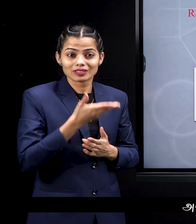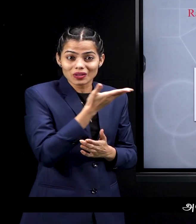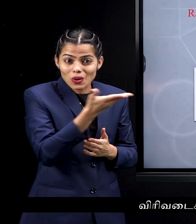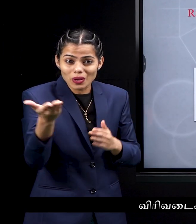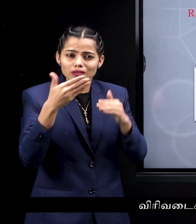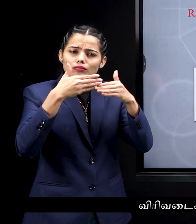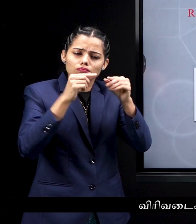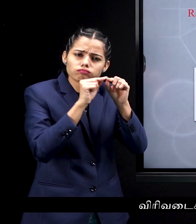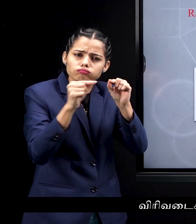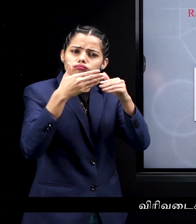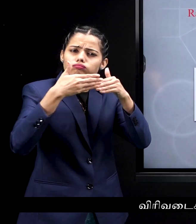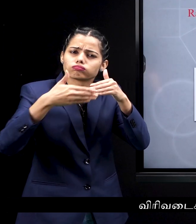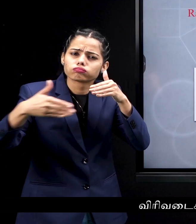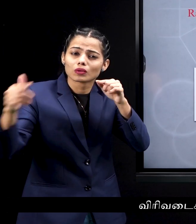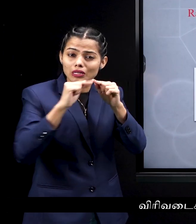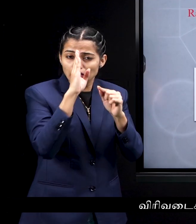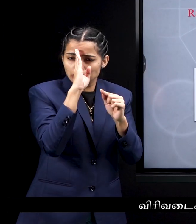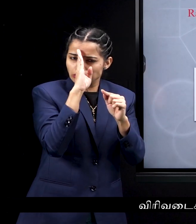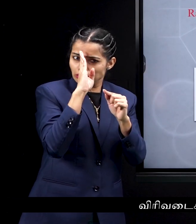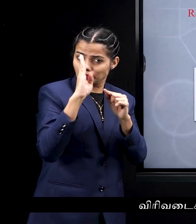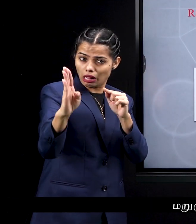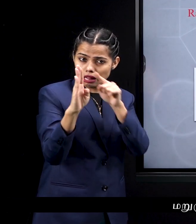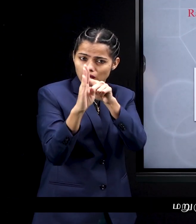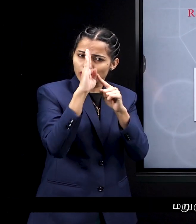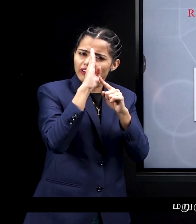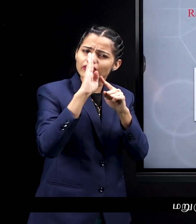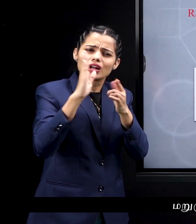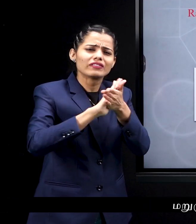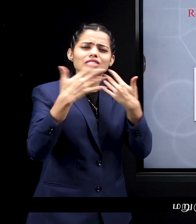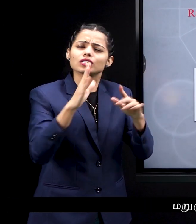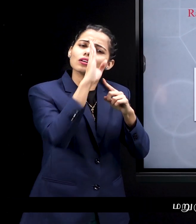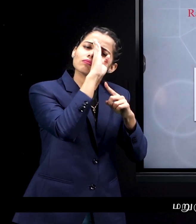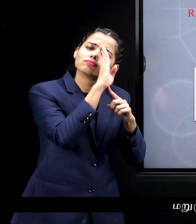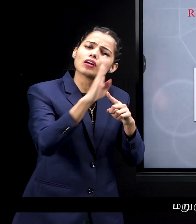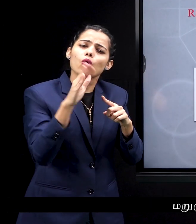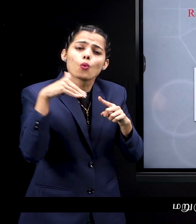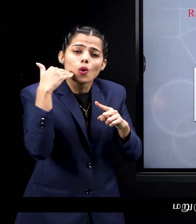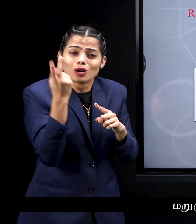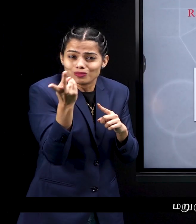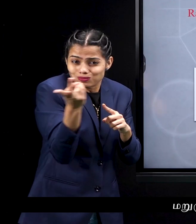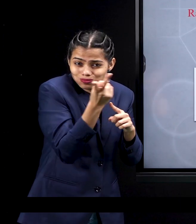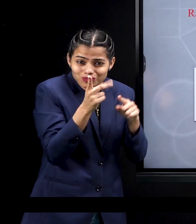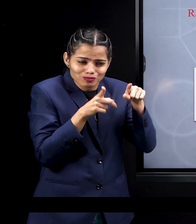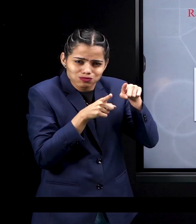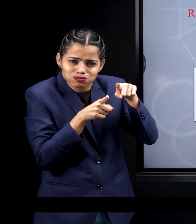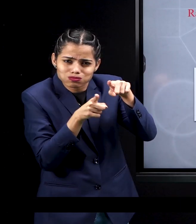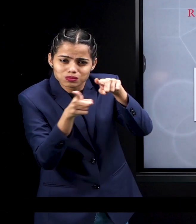ஒரு திசையில் விரிவடைகின்றன. இரண்டு கதிர்கள் ஒரு முனை முதல் மறுமுனை வரை இணைந்தால், அவை ஒரு